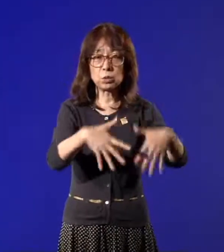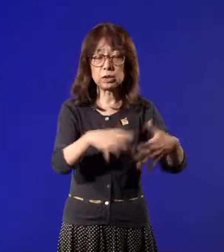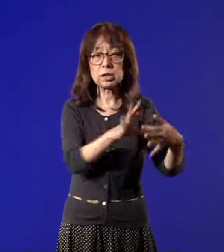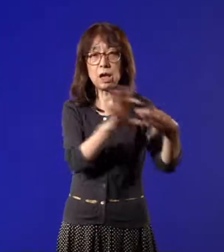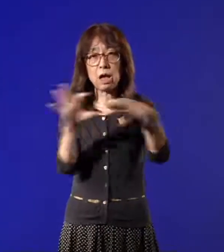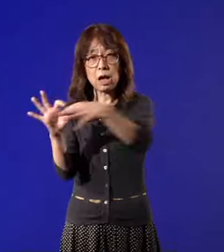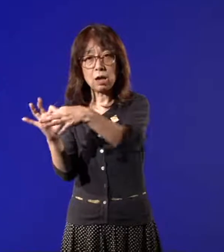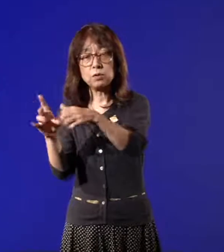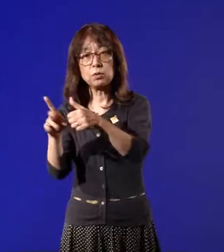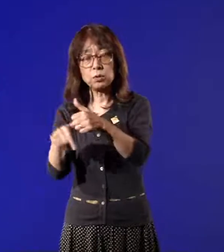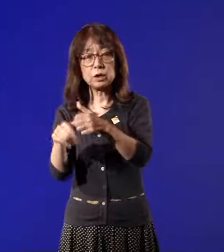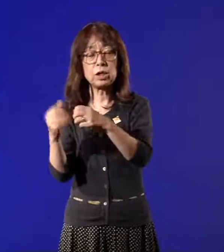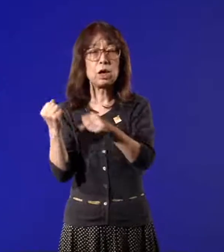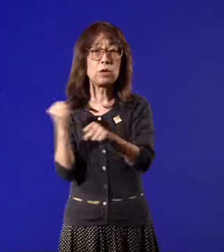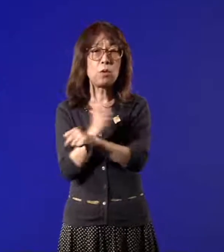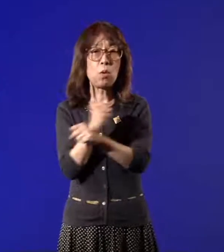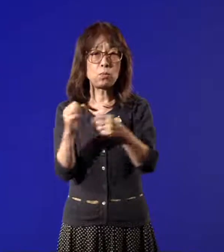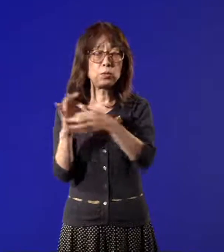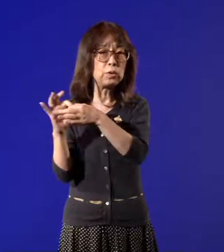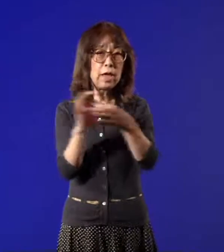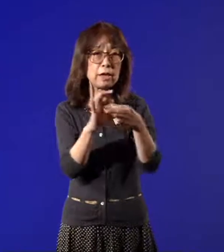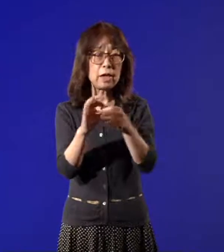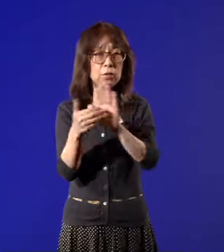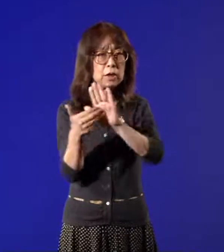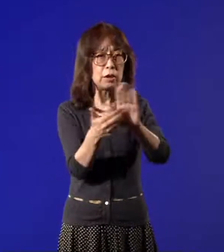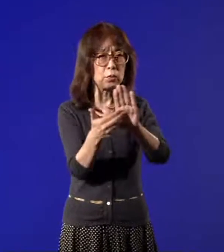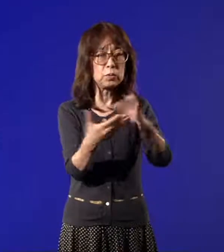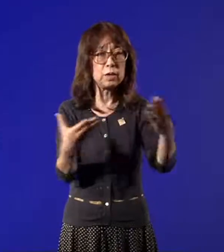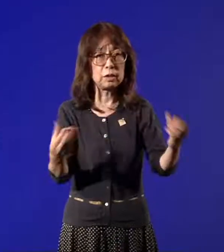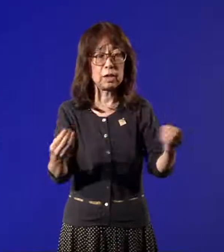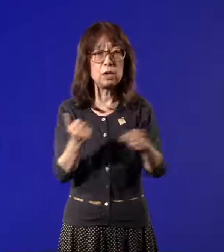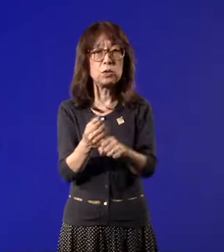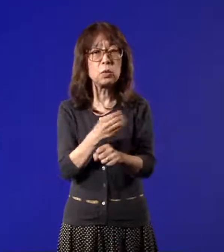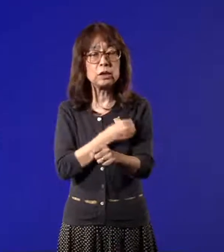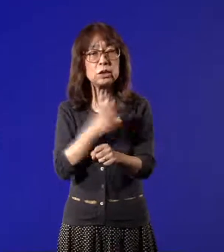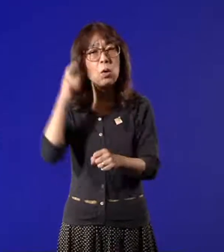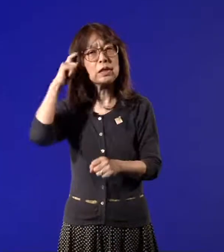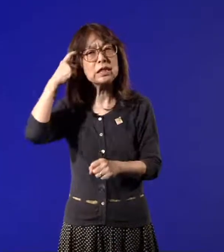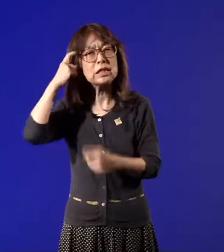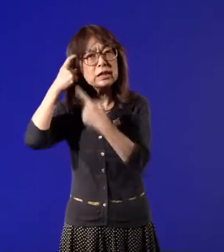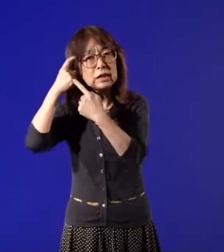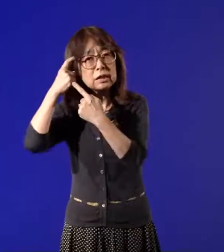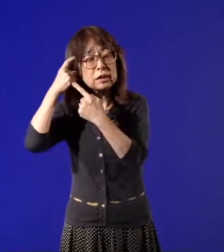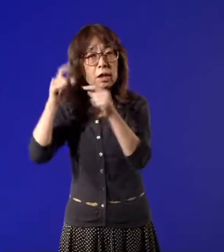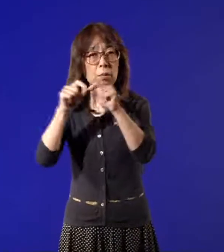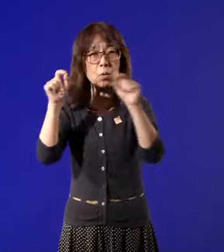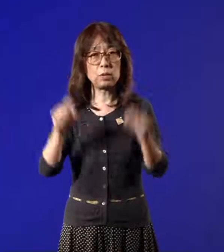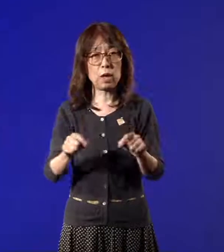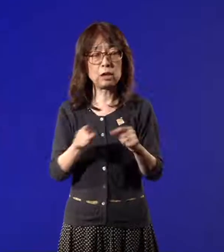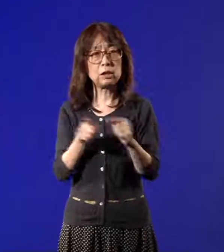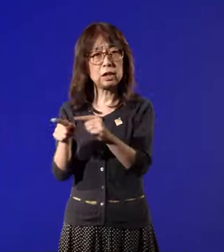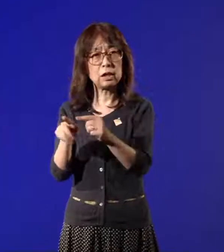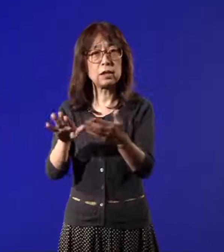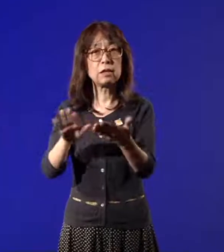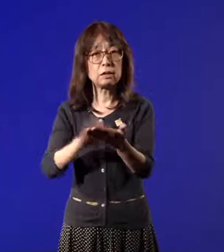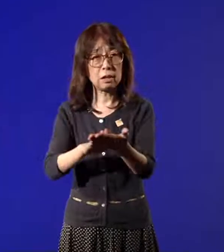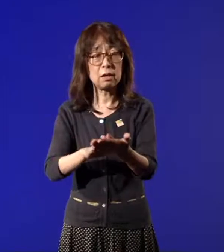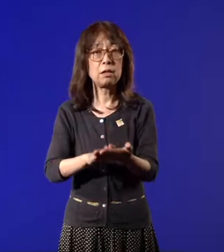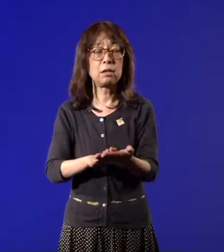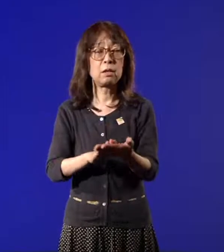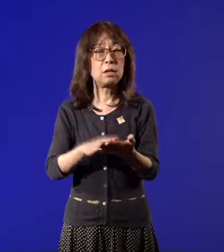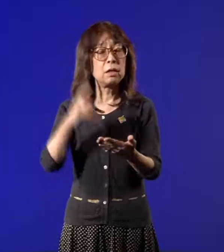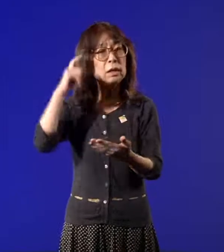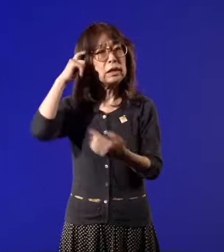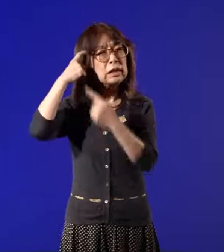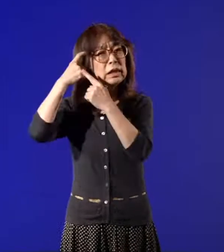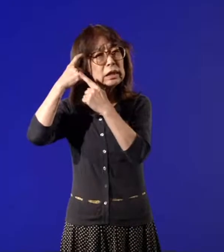を限定して連携を避けようとしていたとか職員の意識についての問題点の指摘がありました。その意識